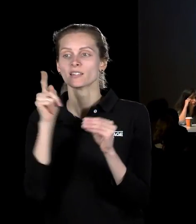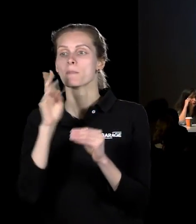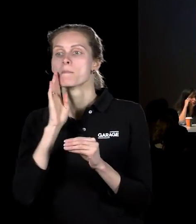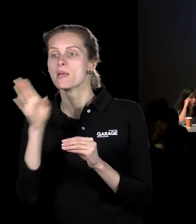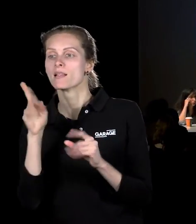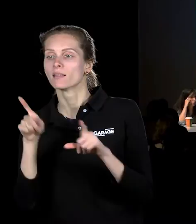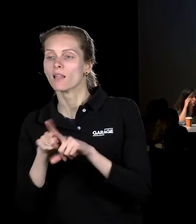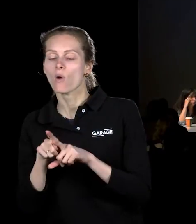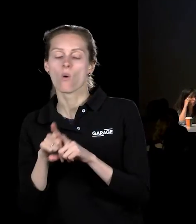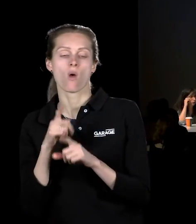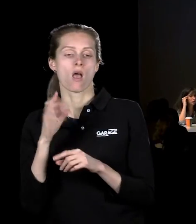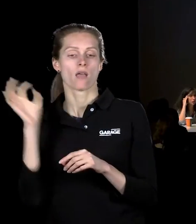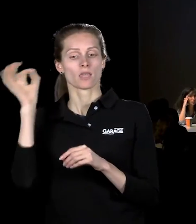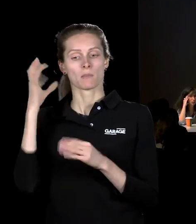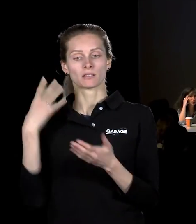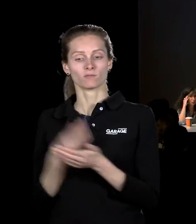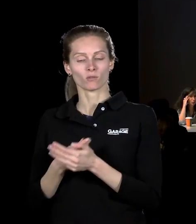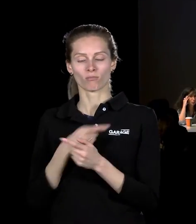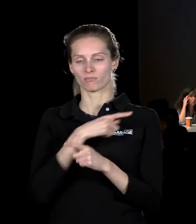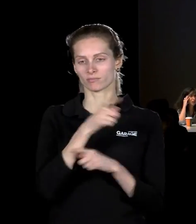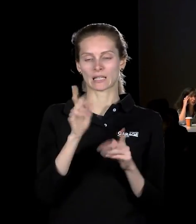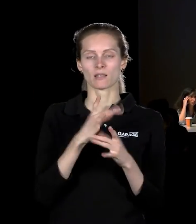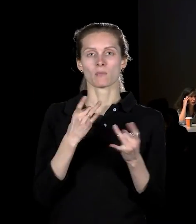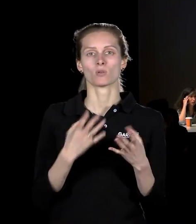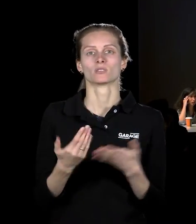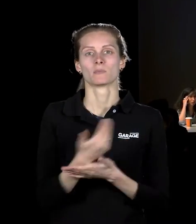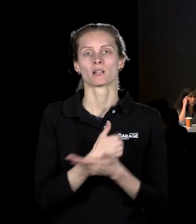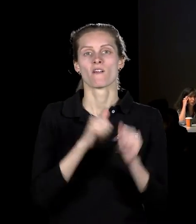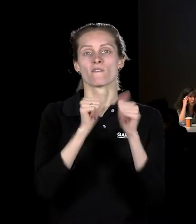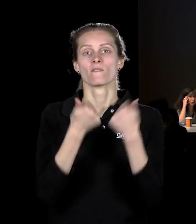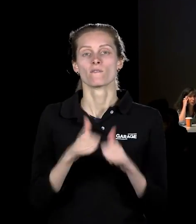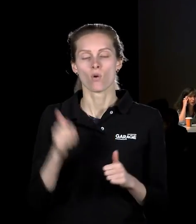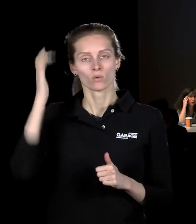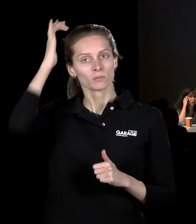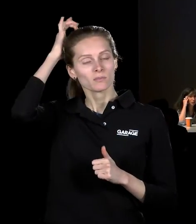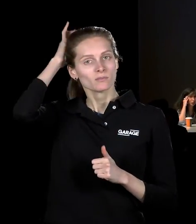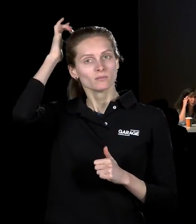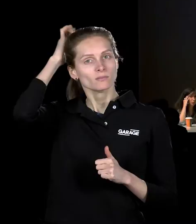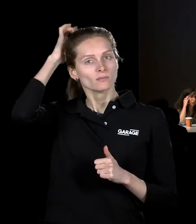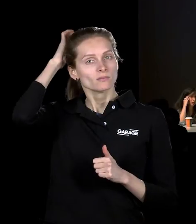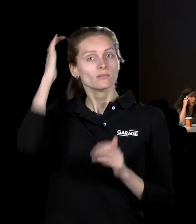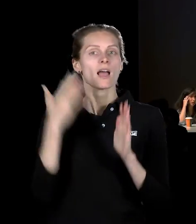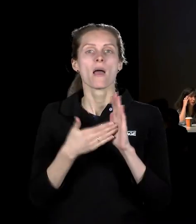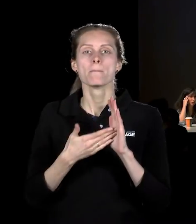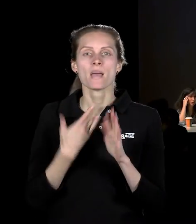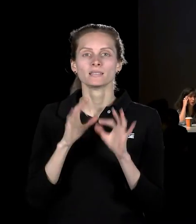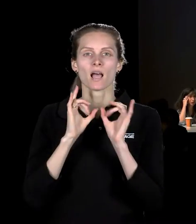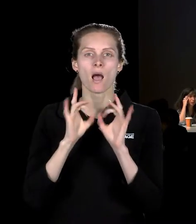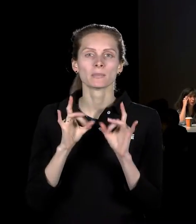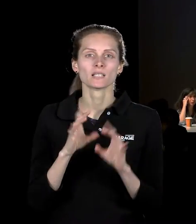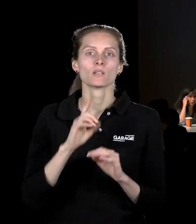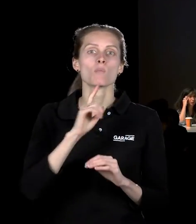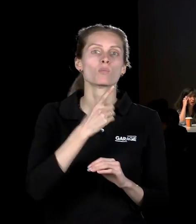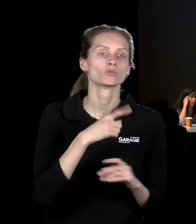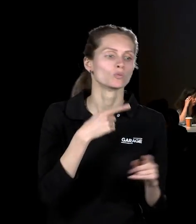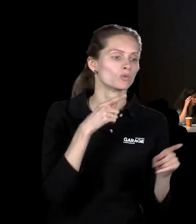Соединенных Штатах. Как и любая типология, это собрание форм, классификация форм, без объяснения, почему та или иная форма стала